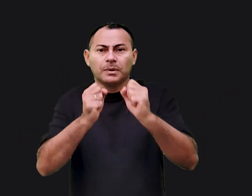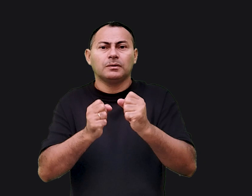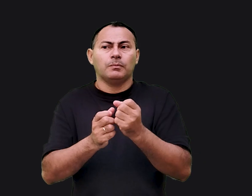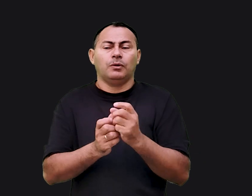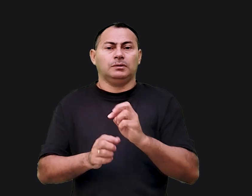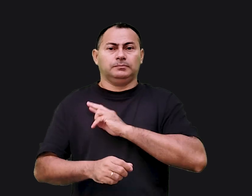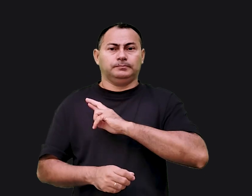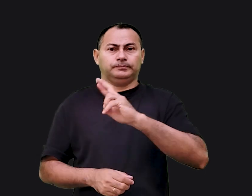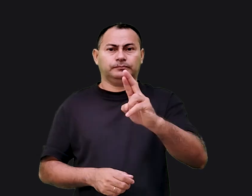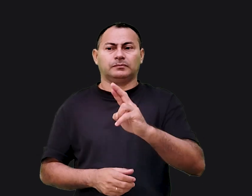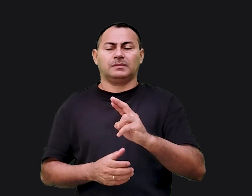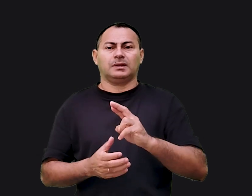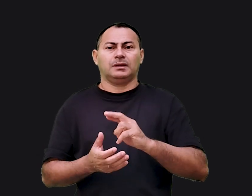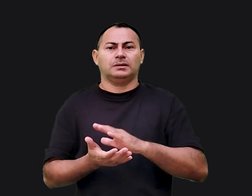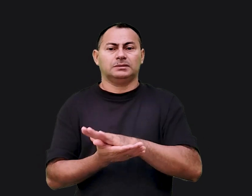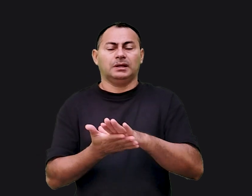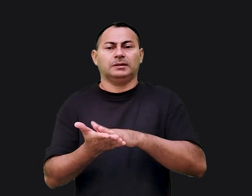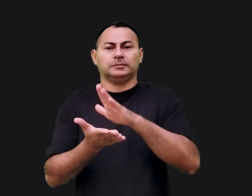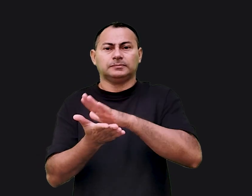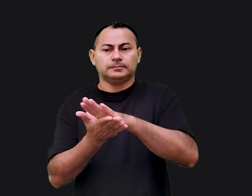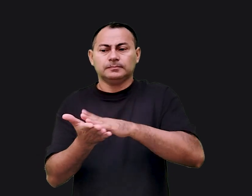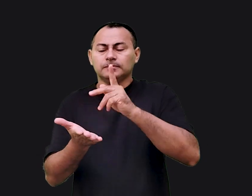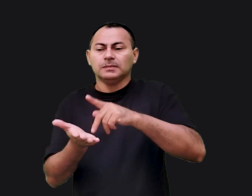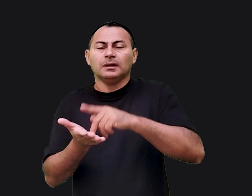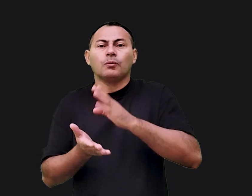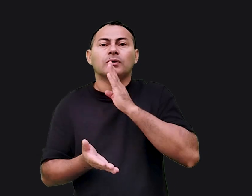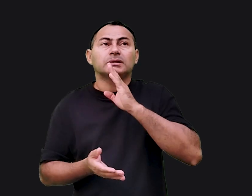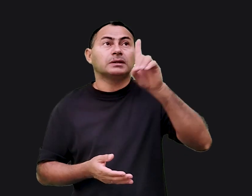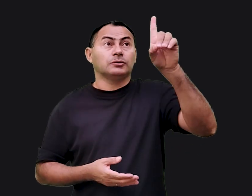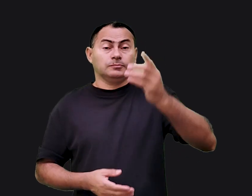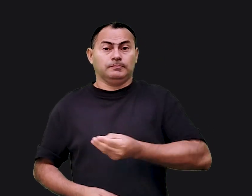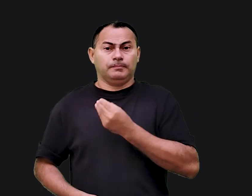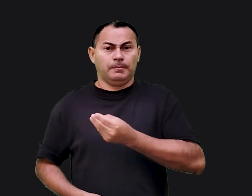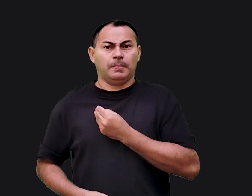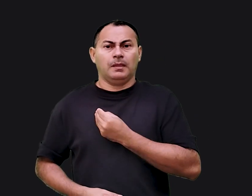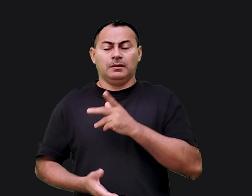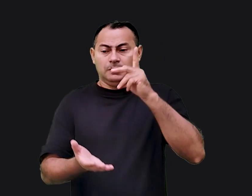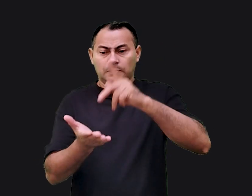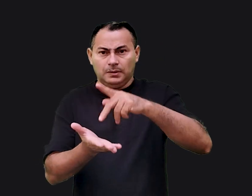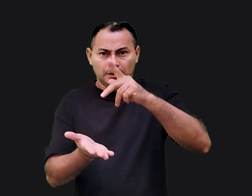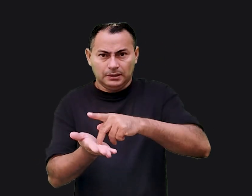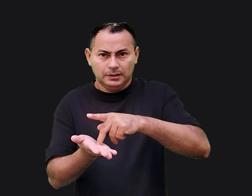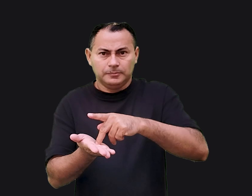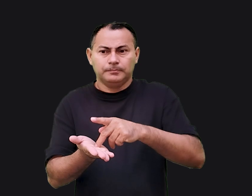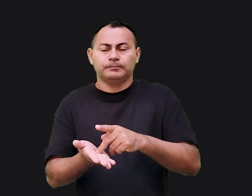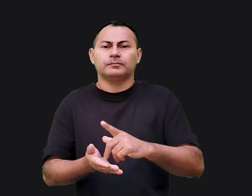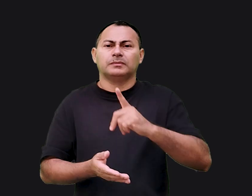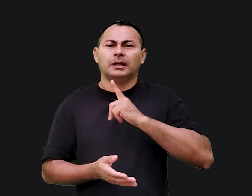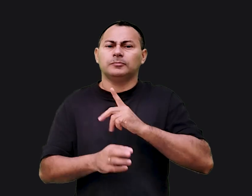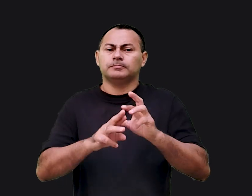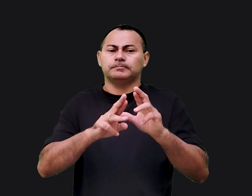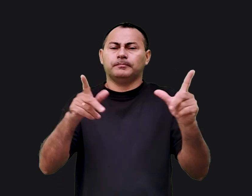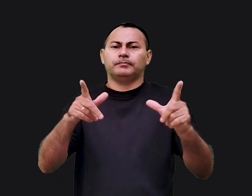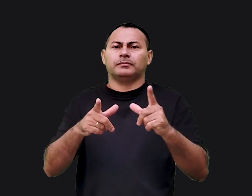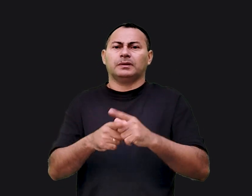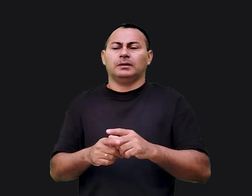ser muito religiosos sem na verdade conhecer o Deus vivo e ver existe uma diferença entre ser